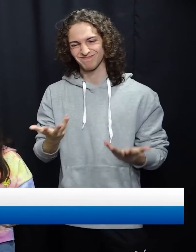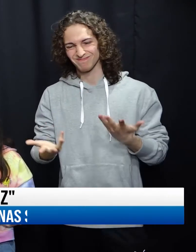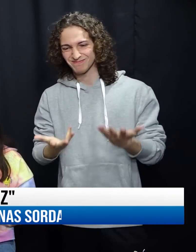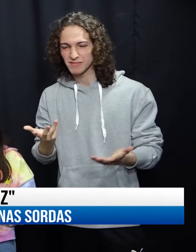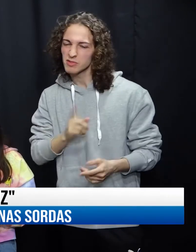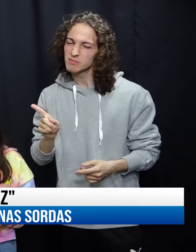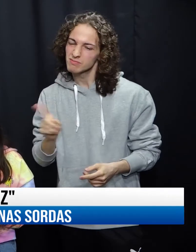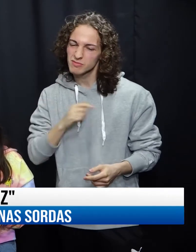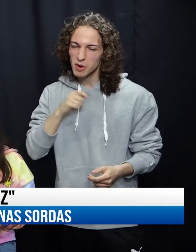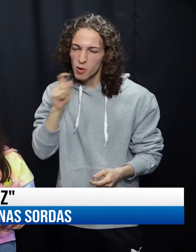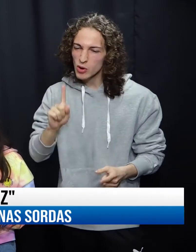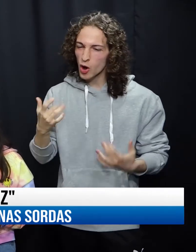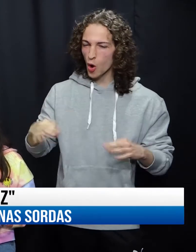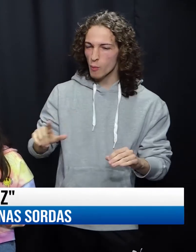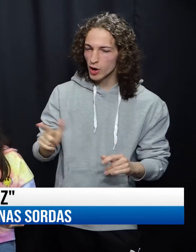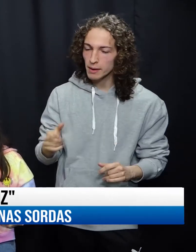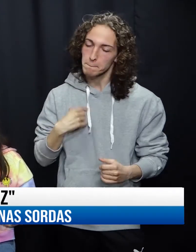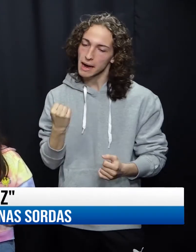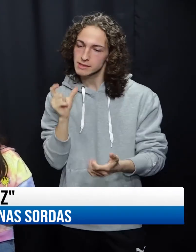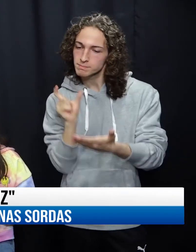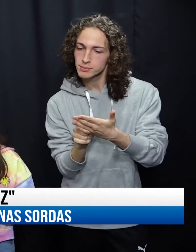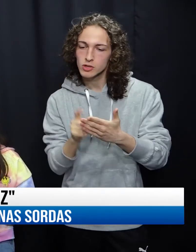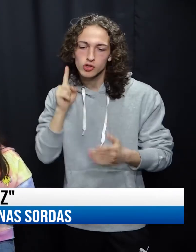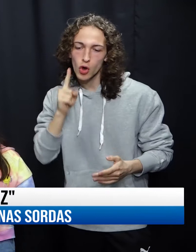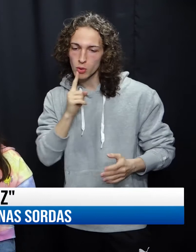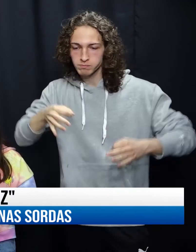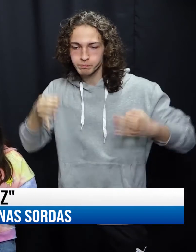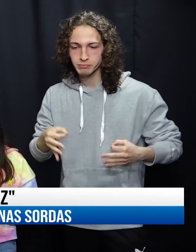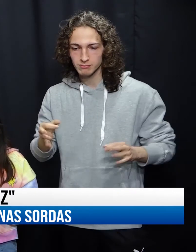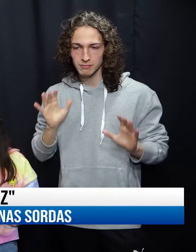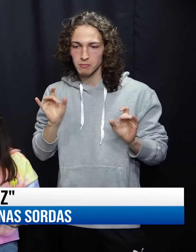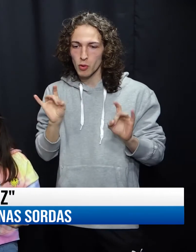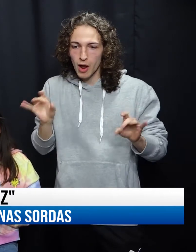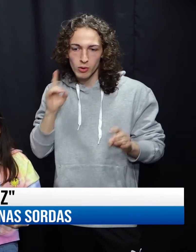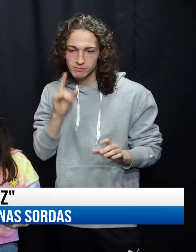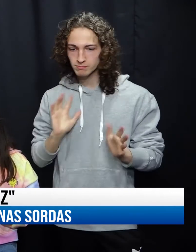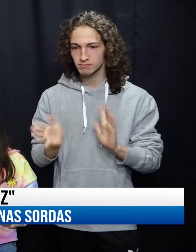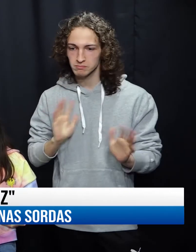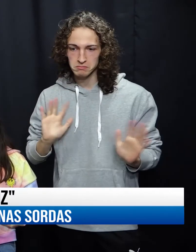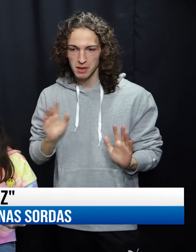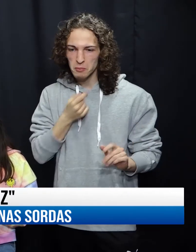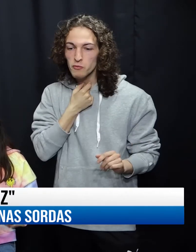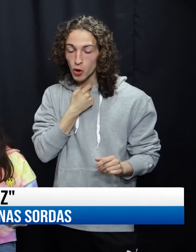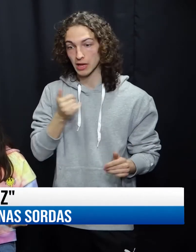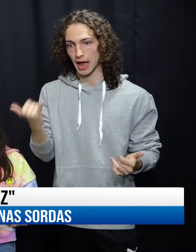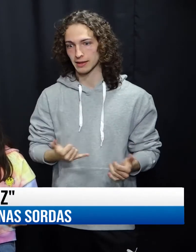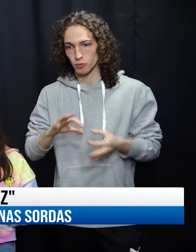Pero no nos gusta que nos pongan el mote de sordomudo, no es lindo. La palabra justa es